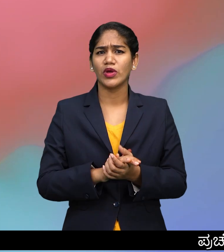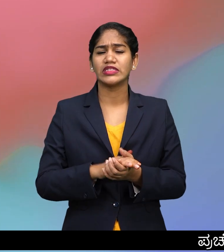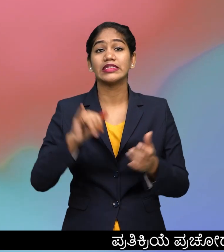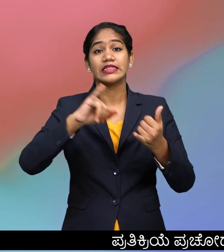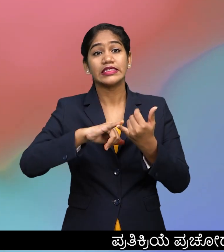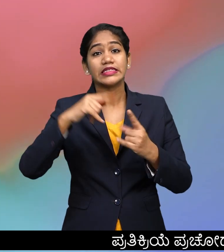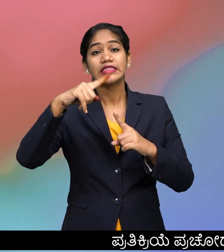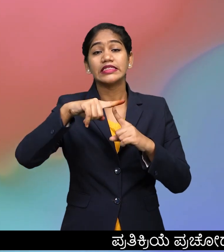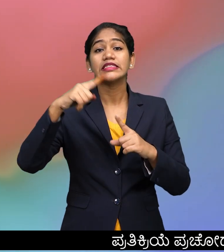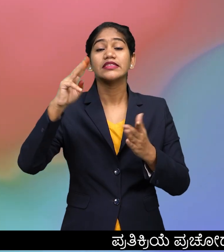ಪ್ರತಿಕ್ರಿಯೆ